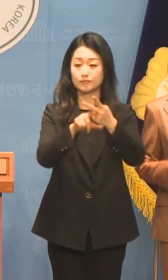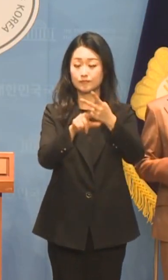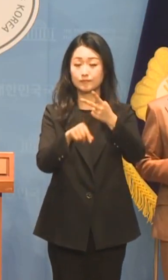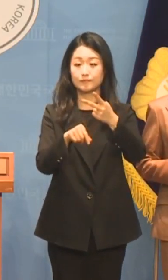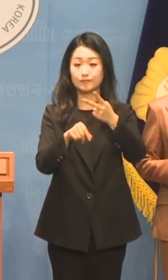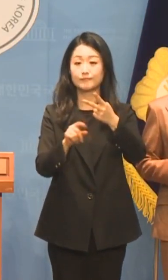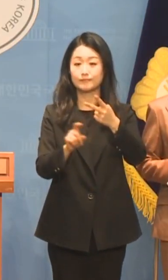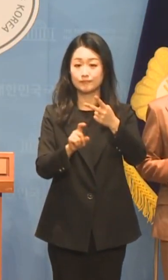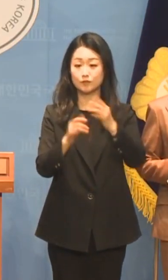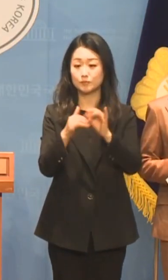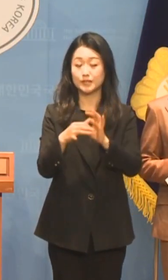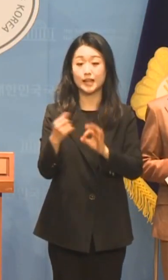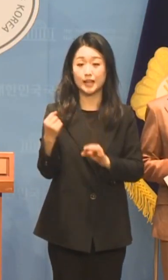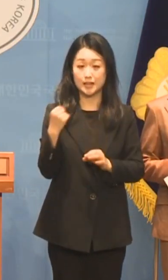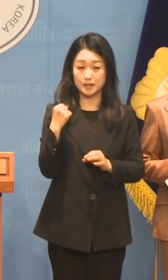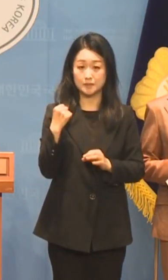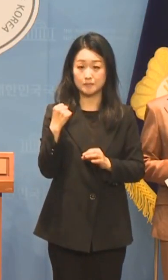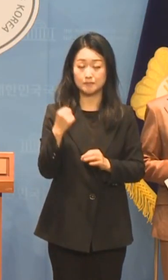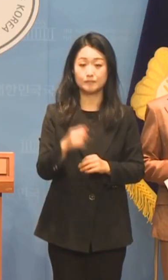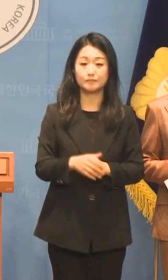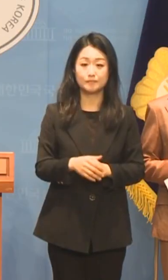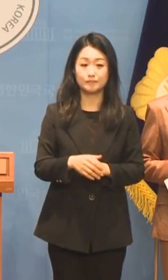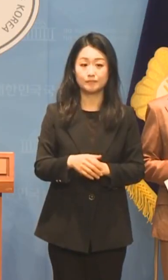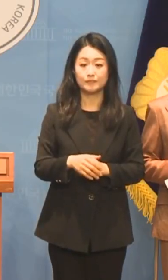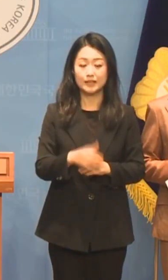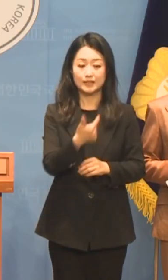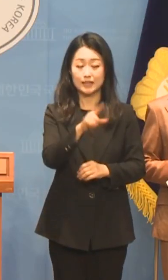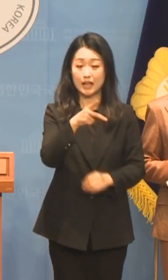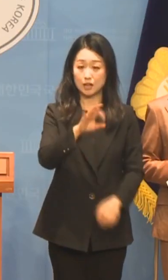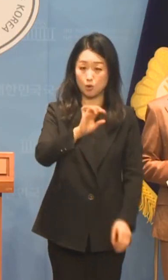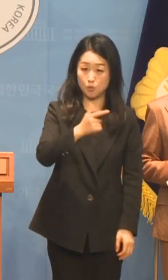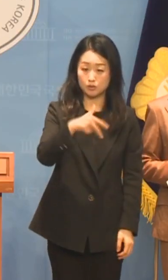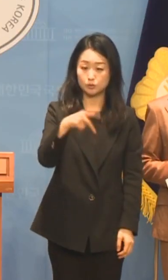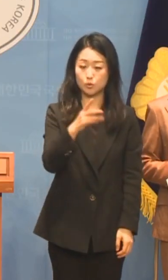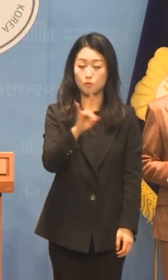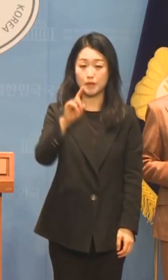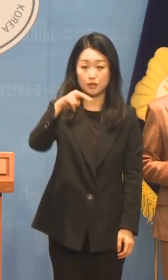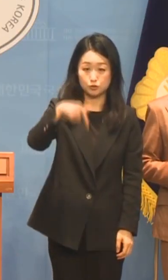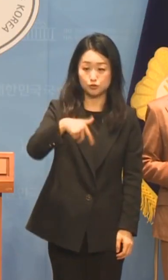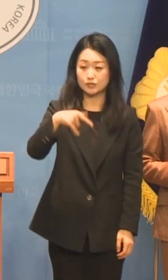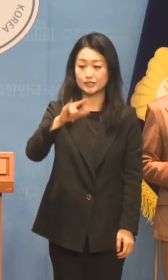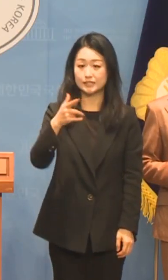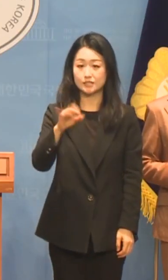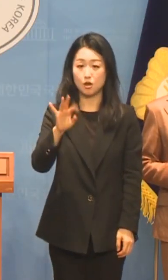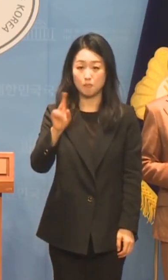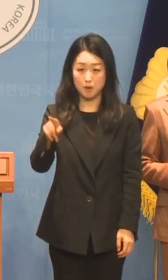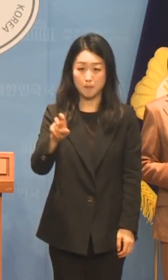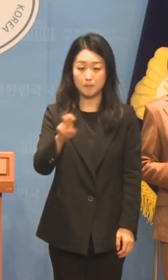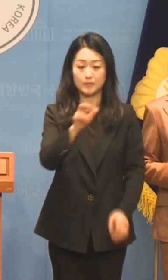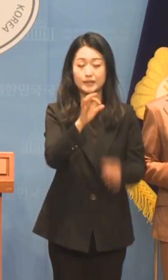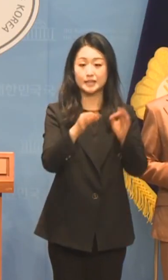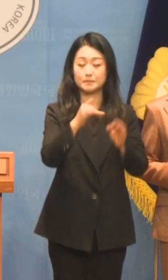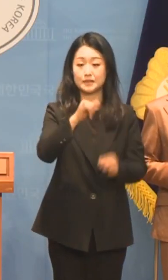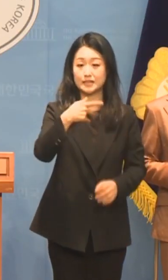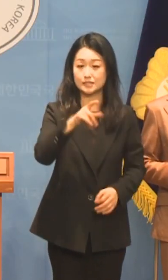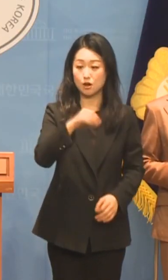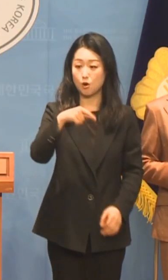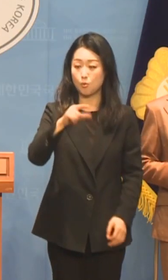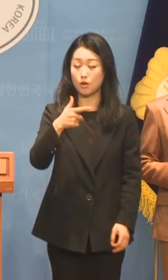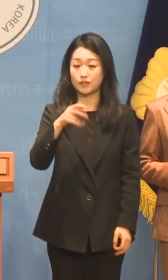10일 국민의힘 돌초 의원 나경원, 조배숙, 신성범, 김희정,